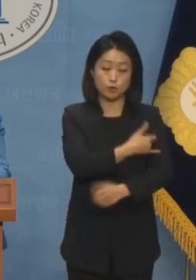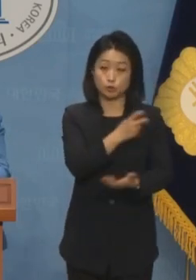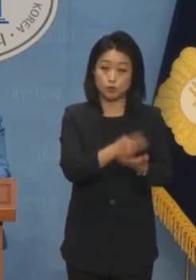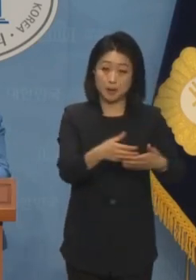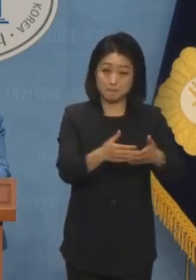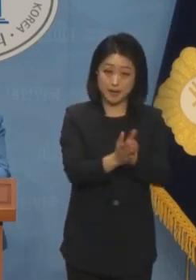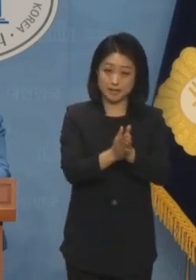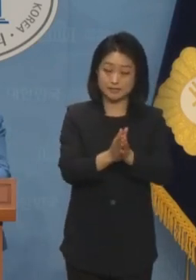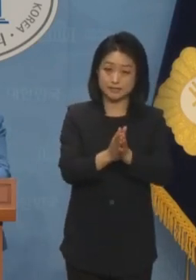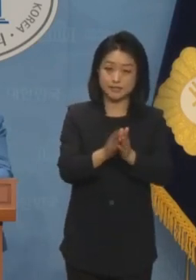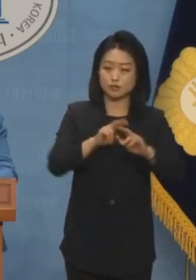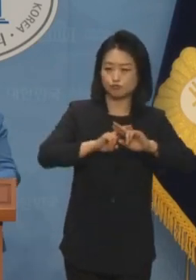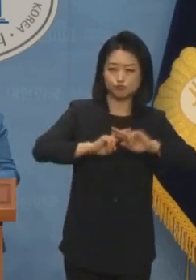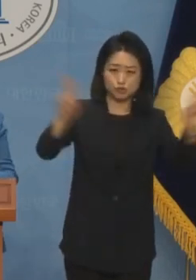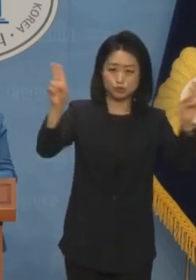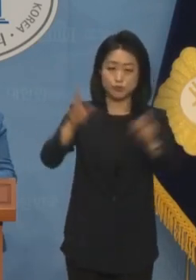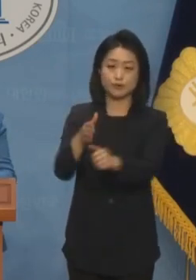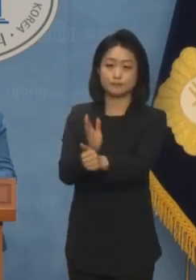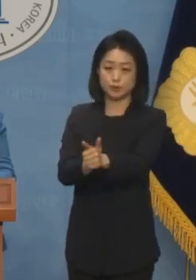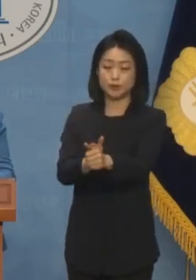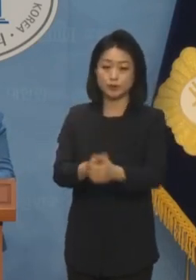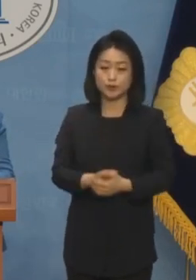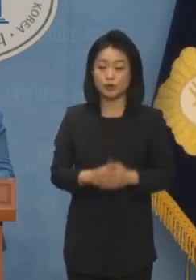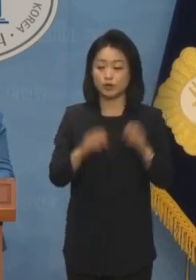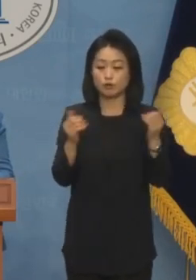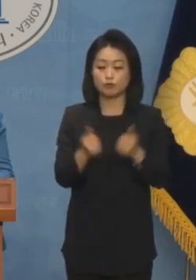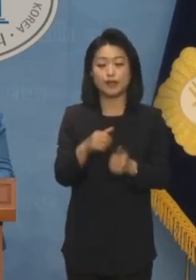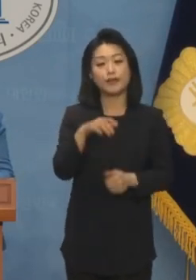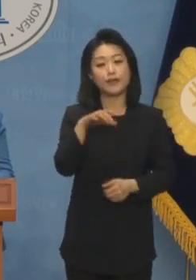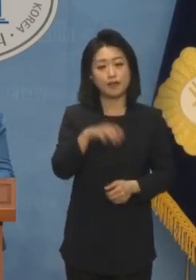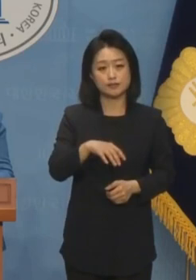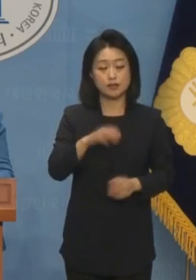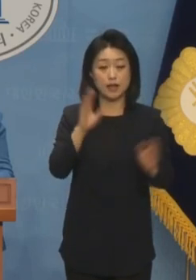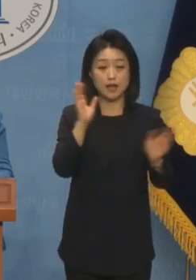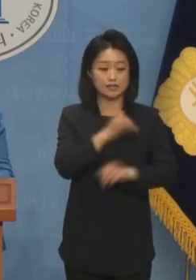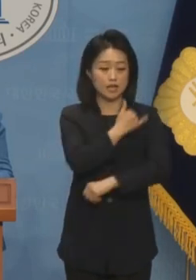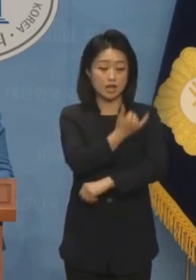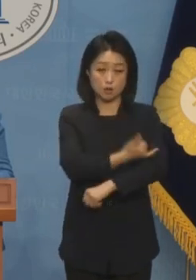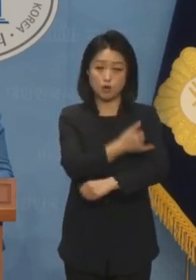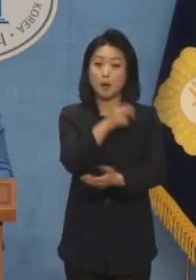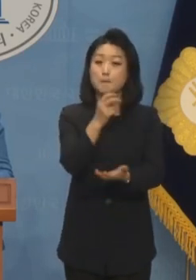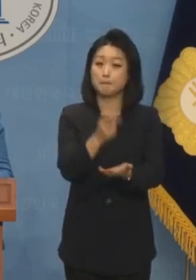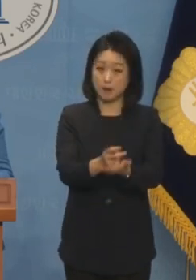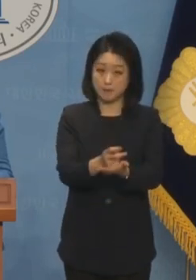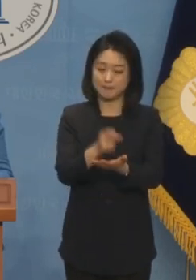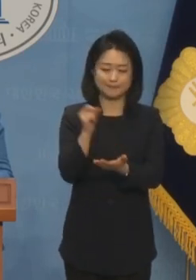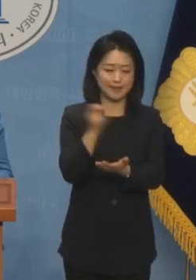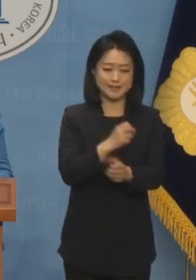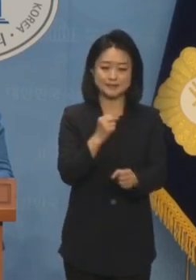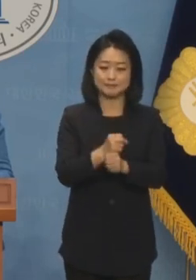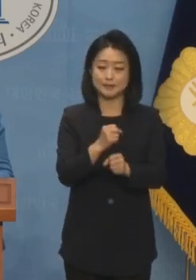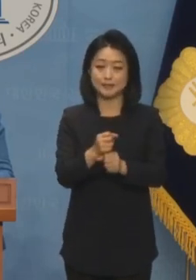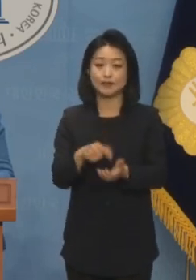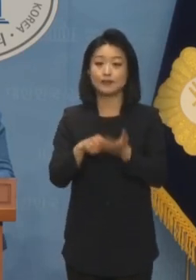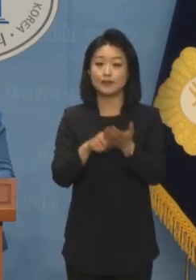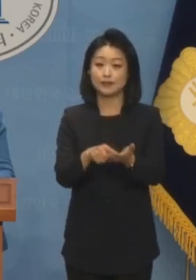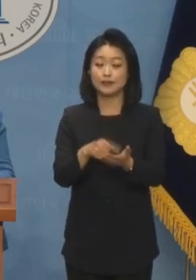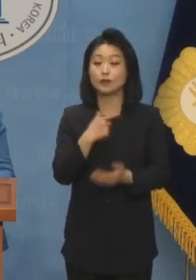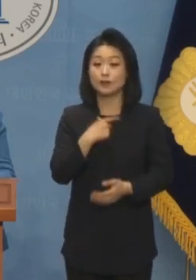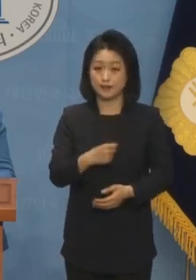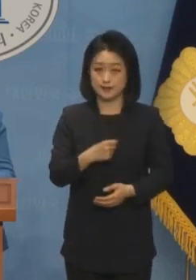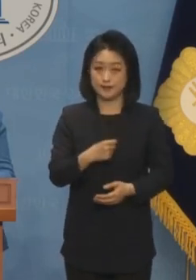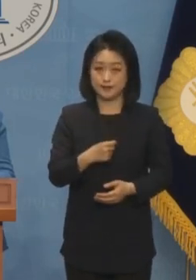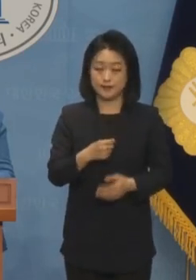폐지를 중단할 것을 촉구합니다. 국회에서 학생인권법을 다시 저희들이